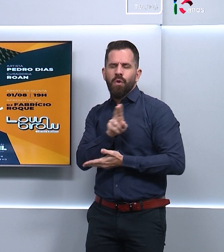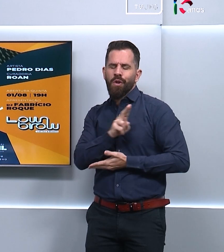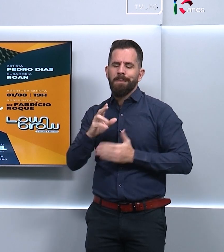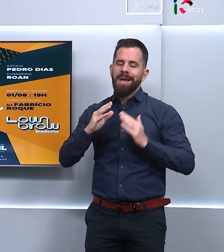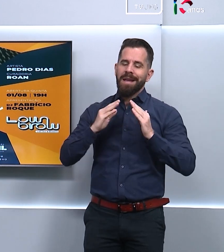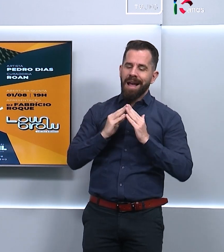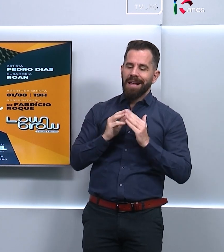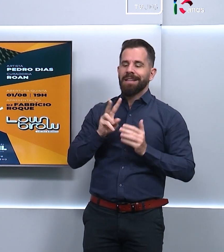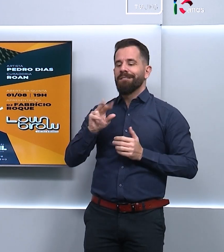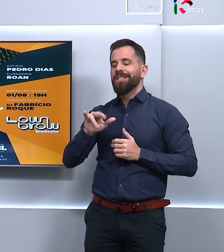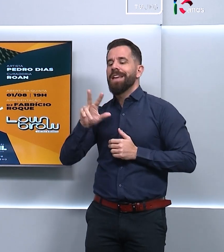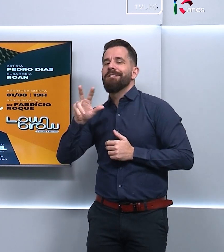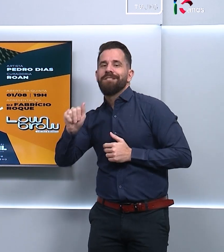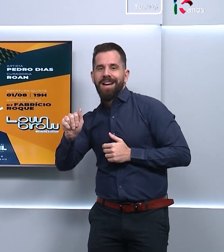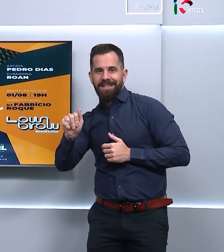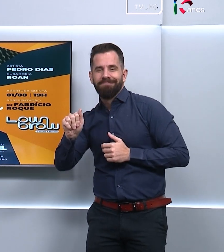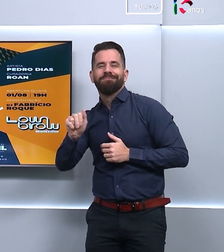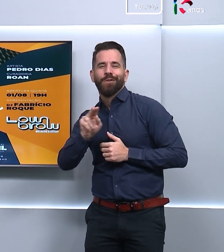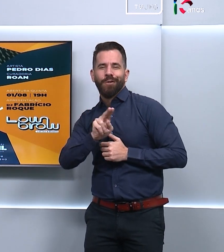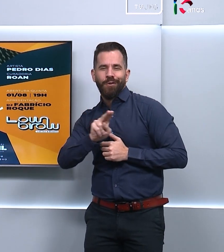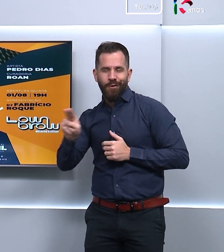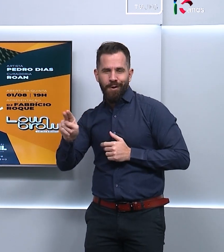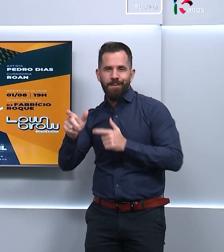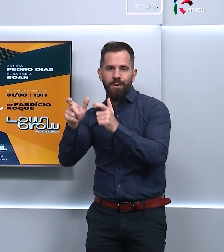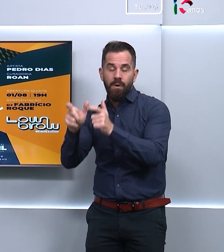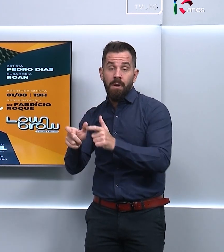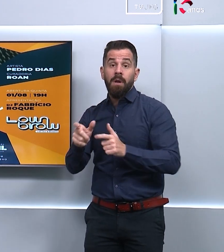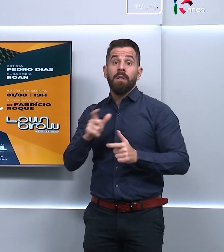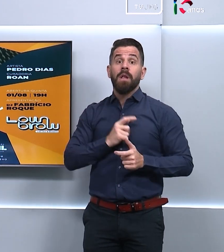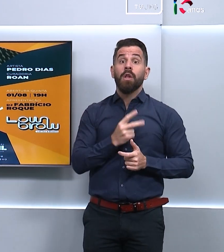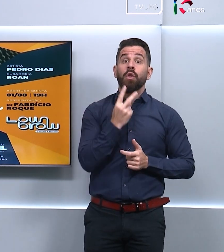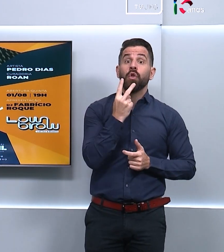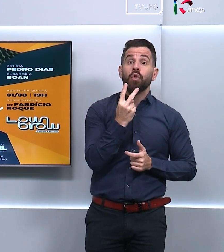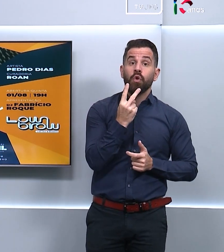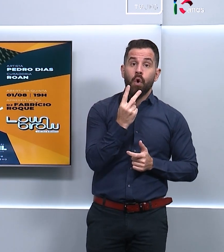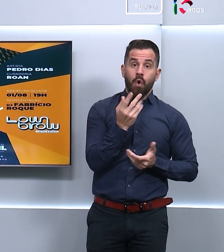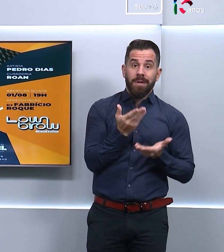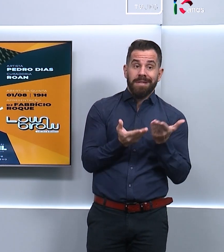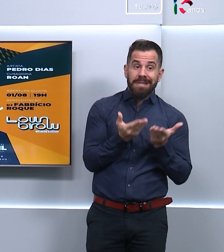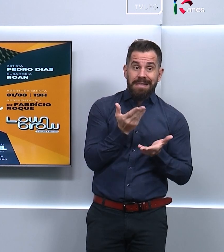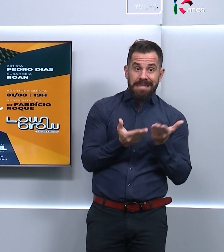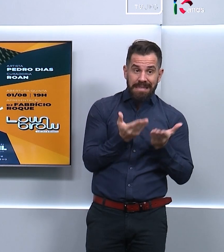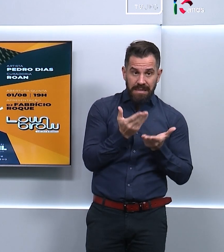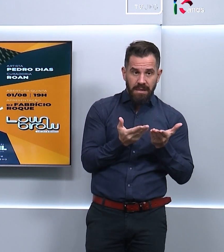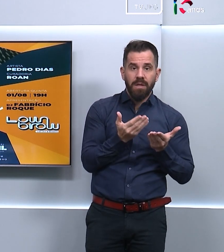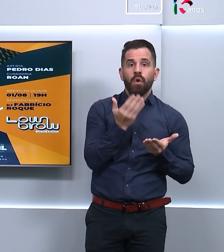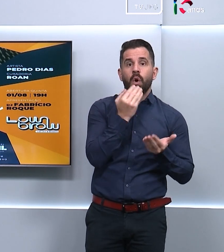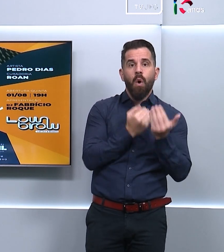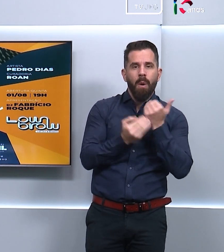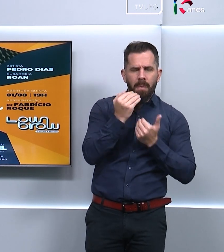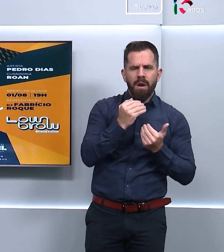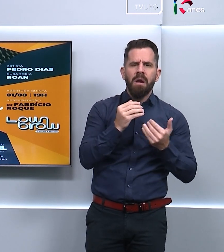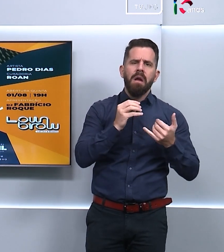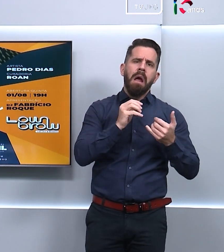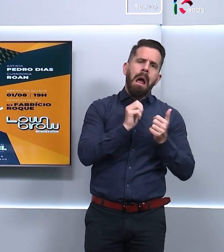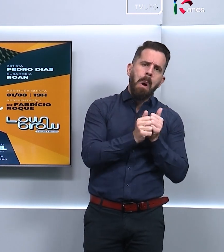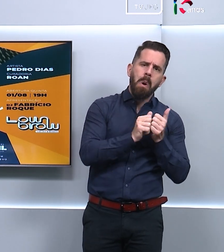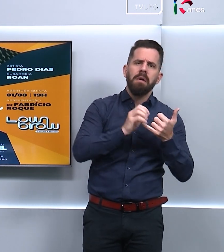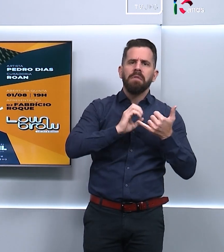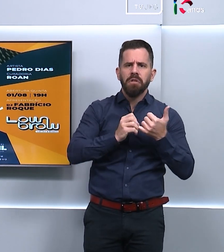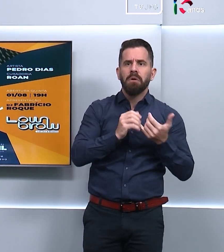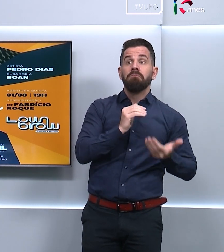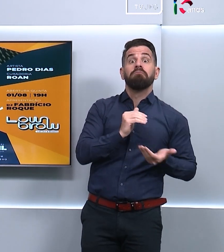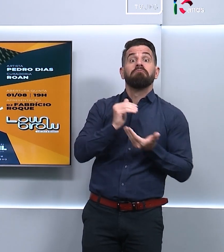os organizadores pedem 2 kg de alimentos não perecíveis, que serão destinados para o grupo Solidariedade, Amor e